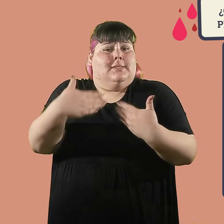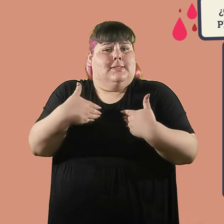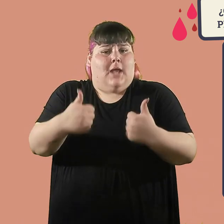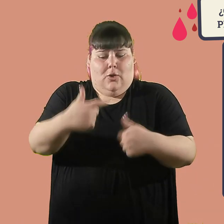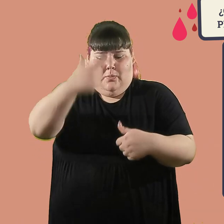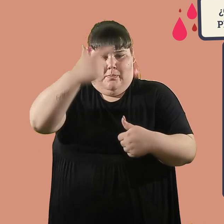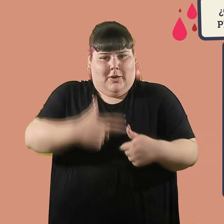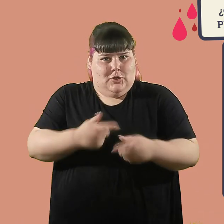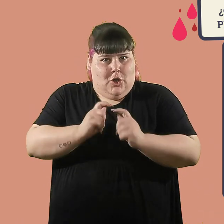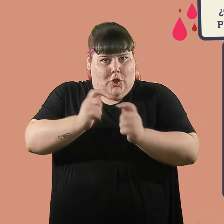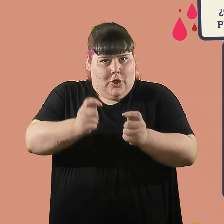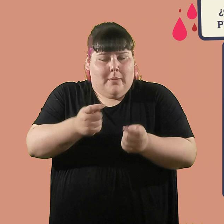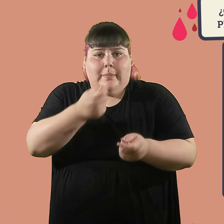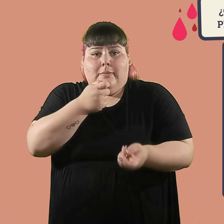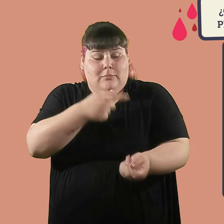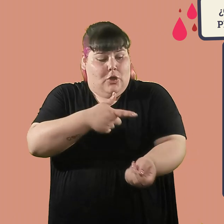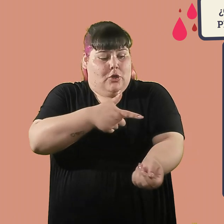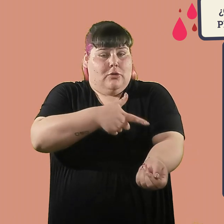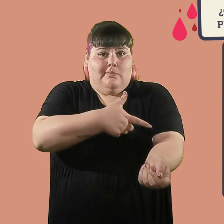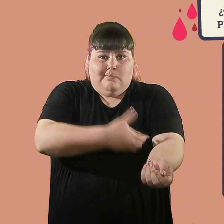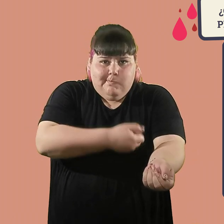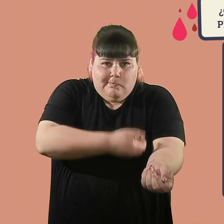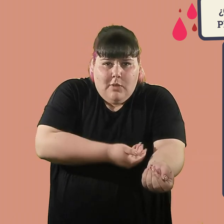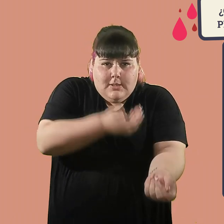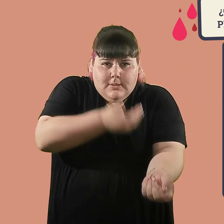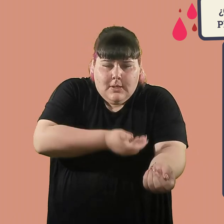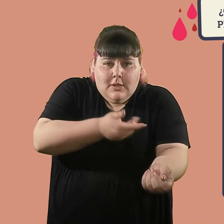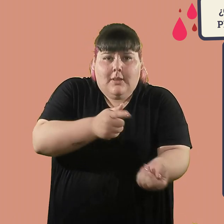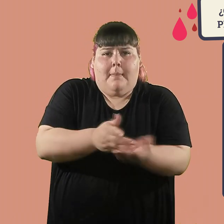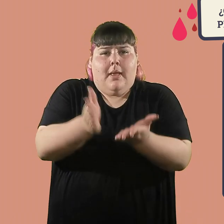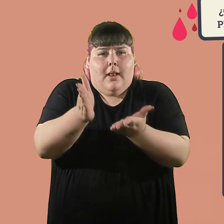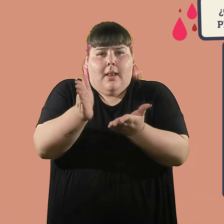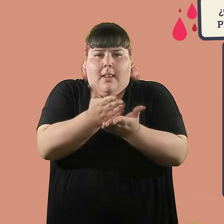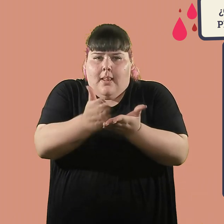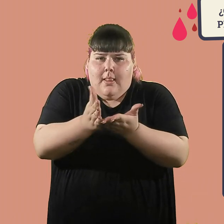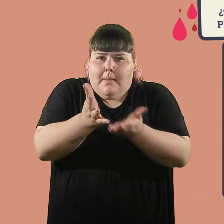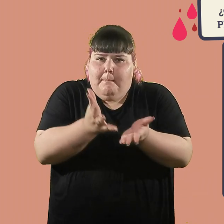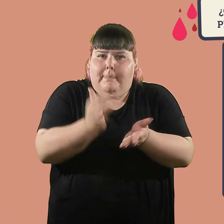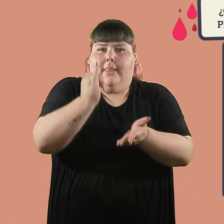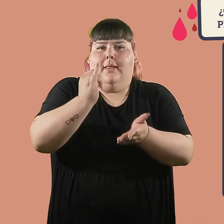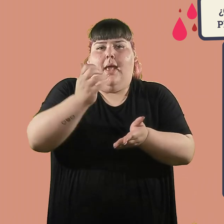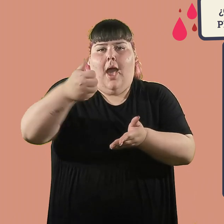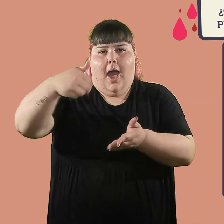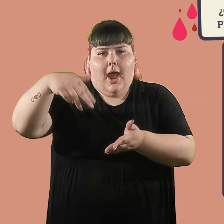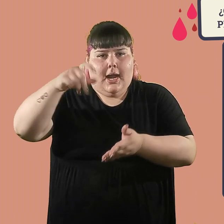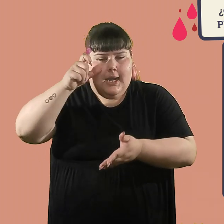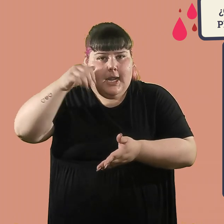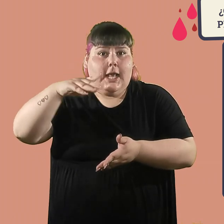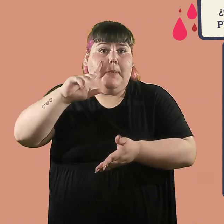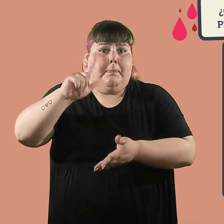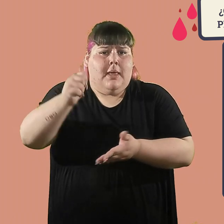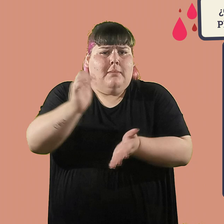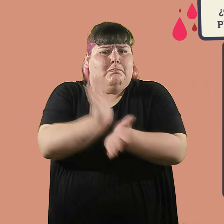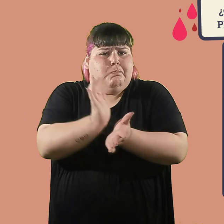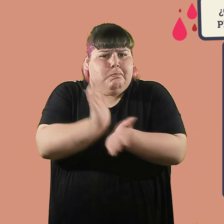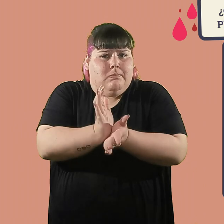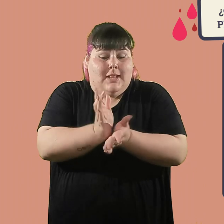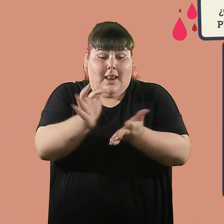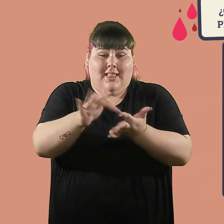se toma la atención y se realiza el despistaje de anemia, que consiste en un pequeño pinchazo en